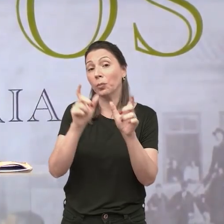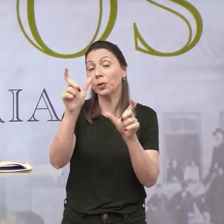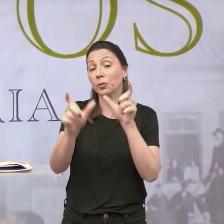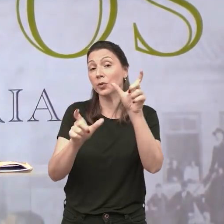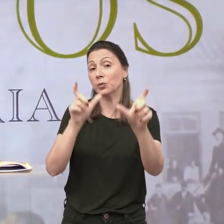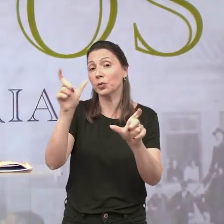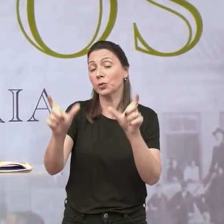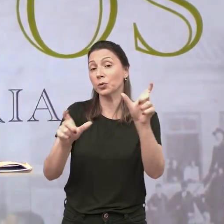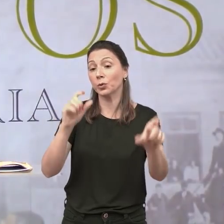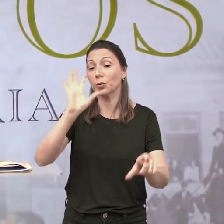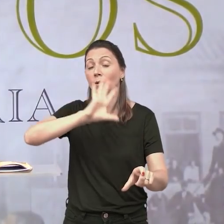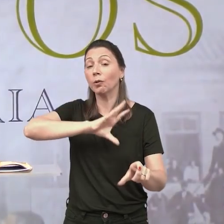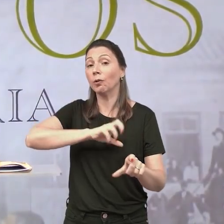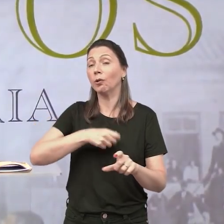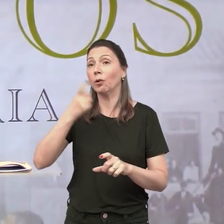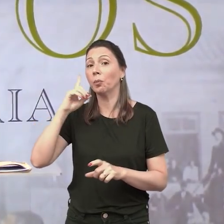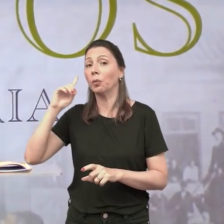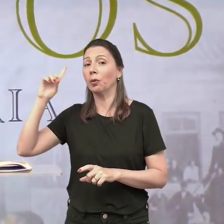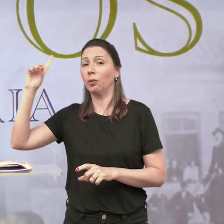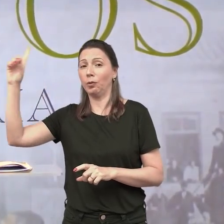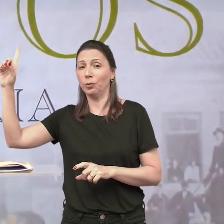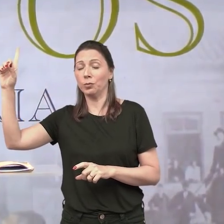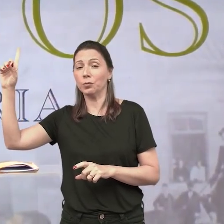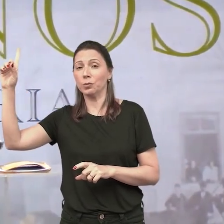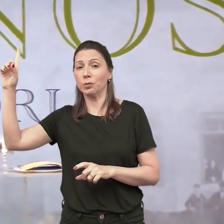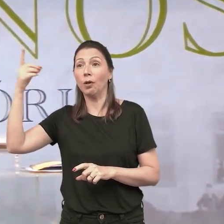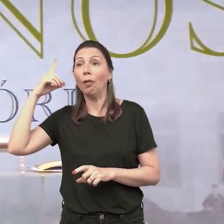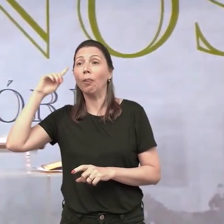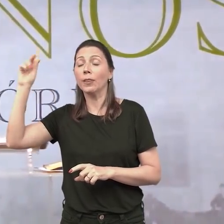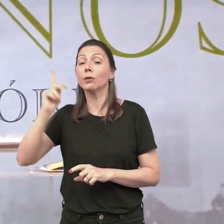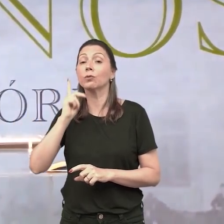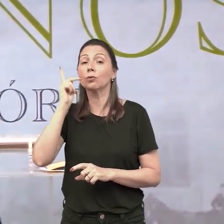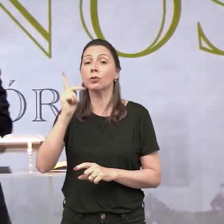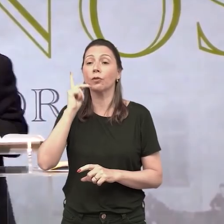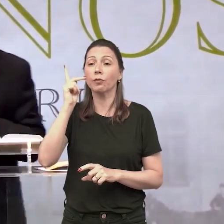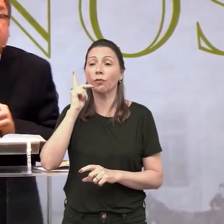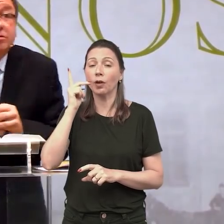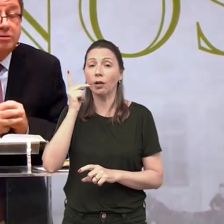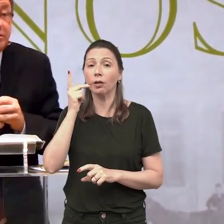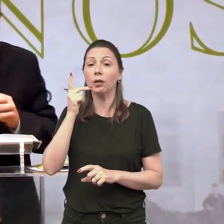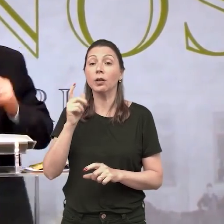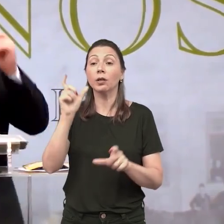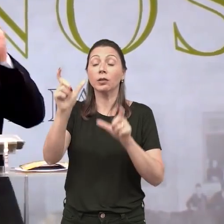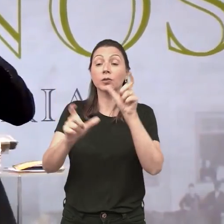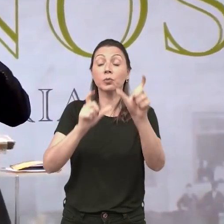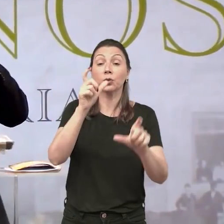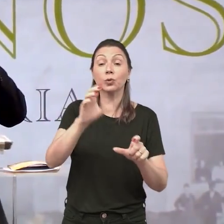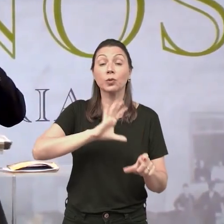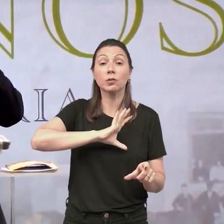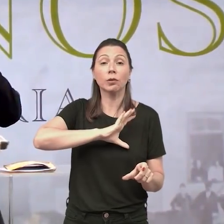não os chamo de servos, mas eu chamo de amigo.